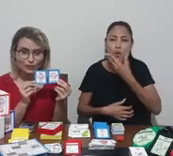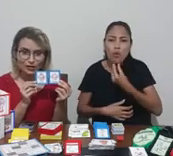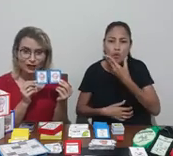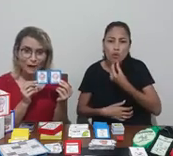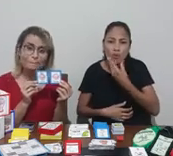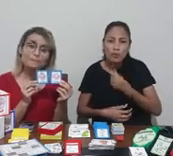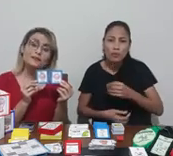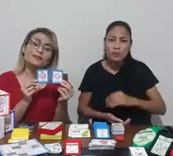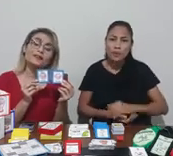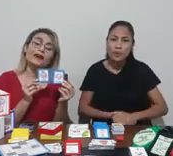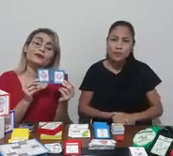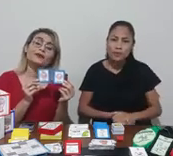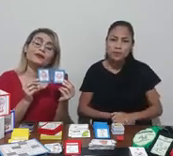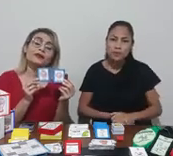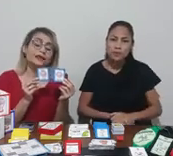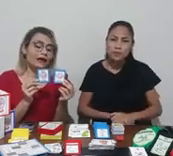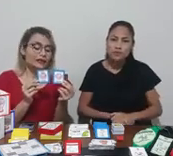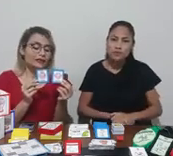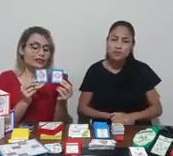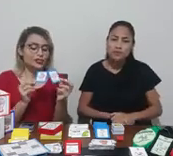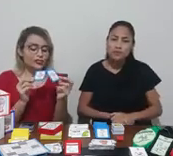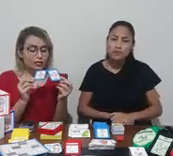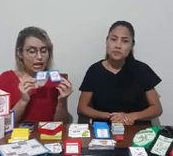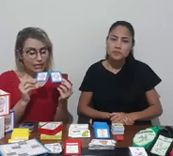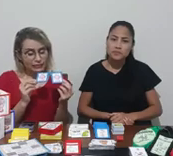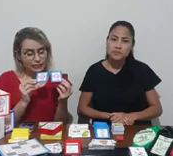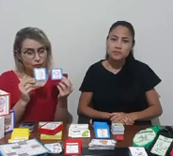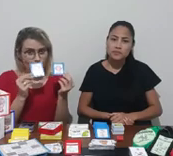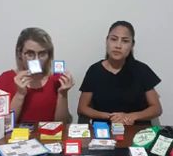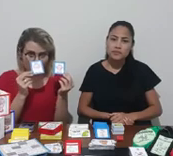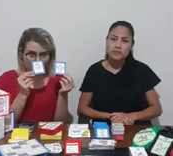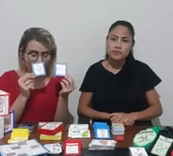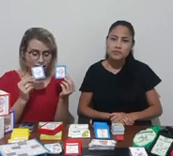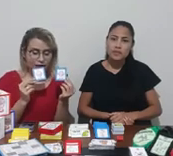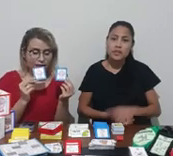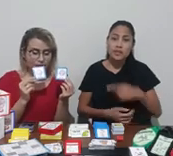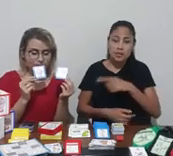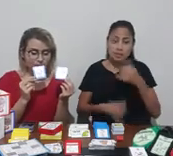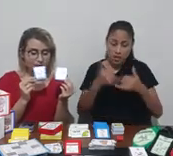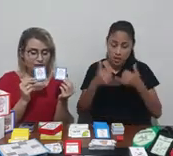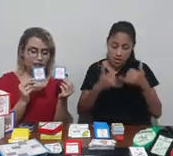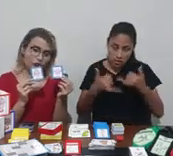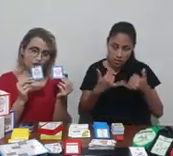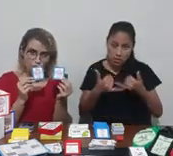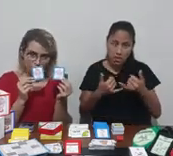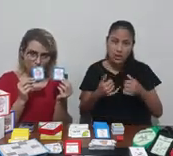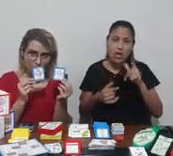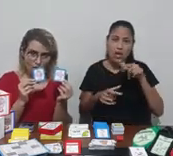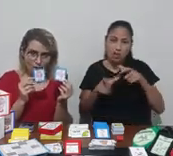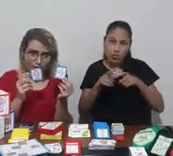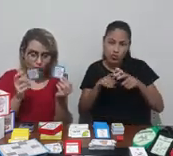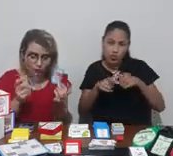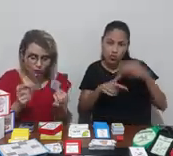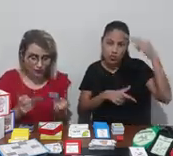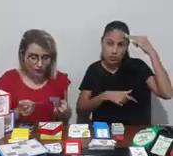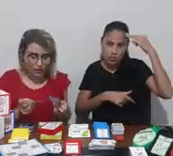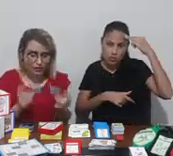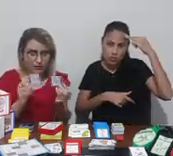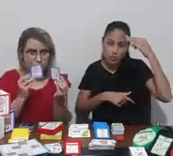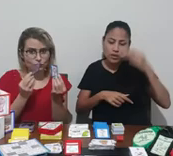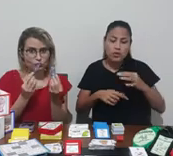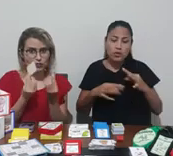outro celular, certo? E aí, gente, dentro dessa brincadeira, né, esse aqui é um jogo da memória, então todas